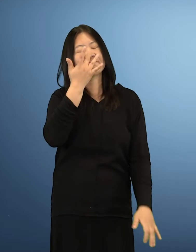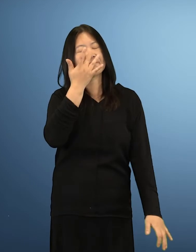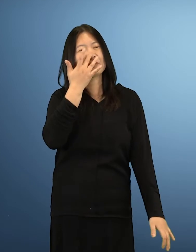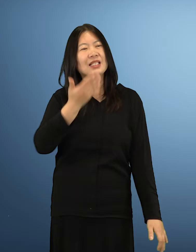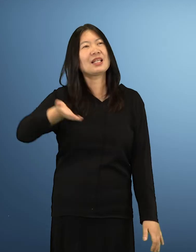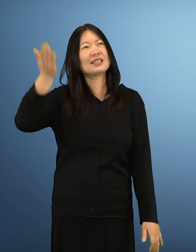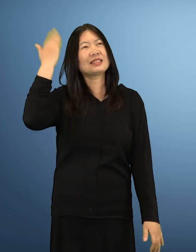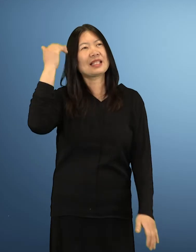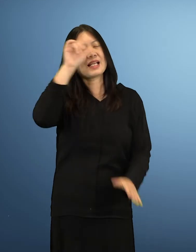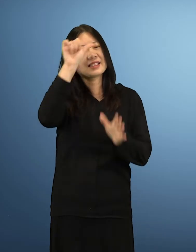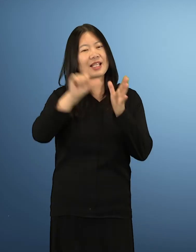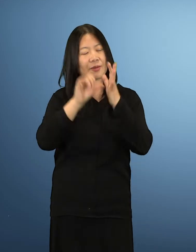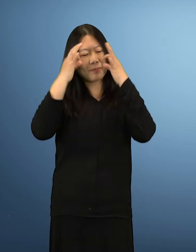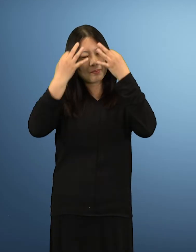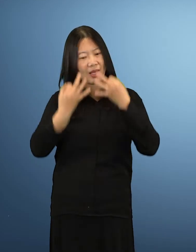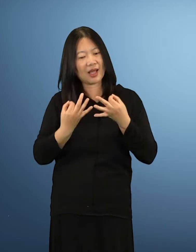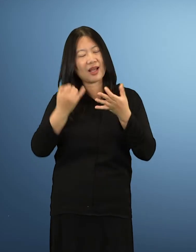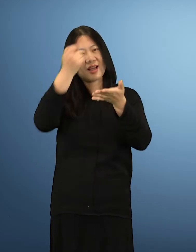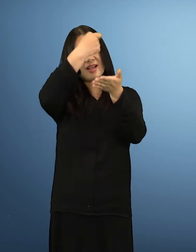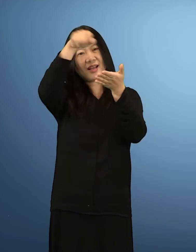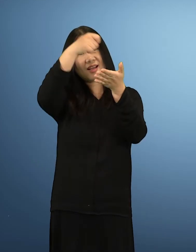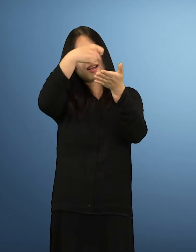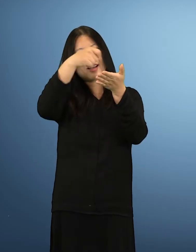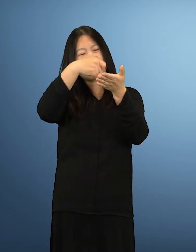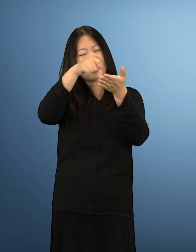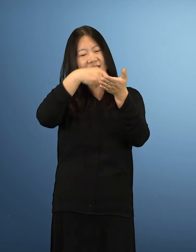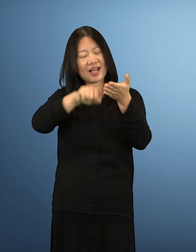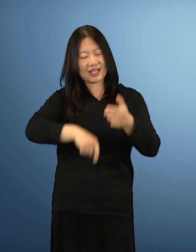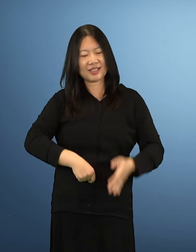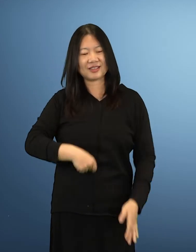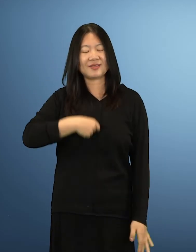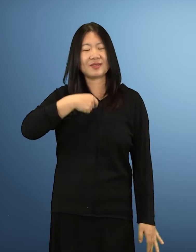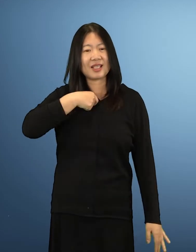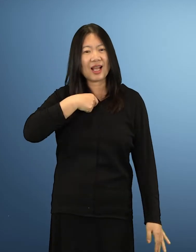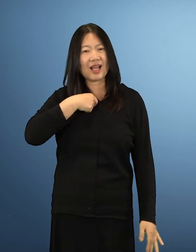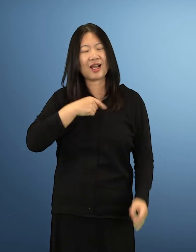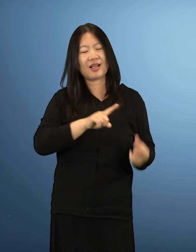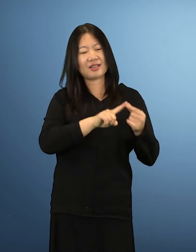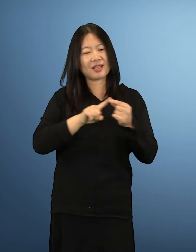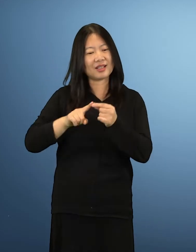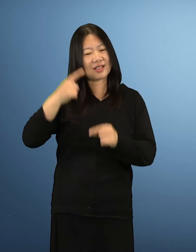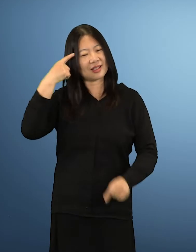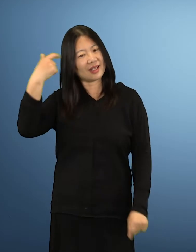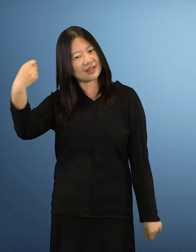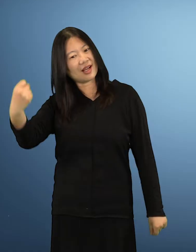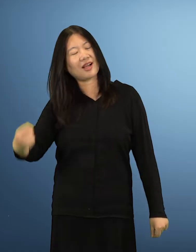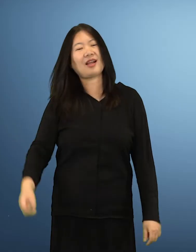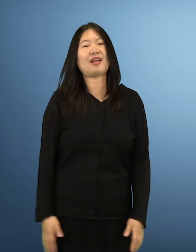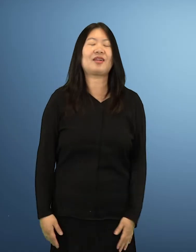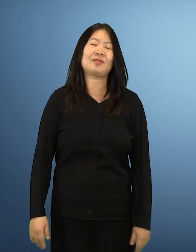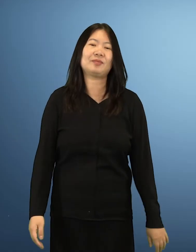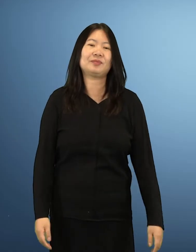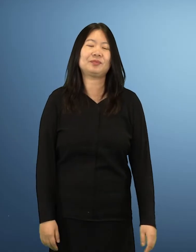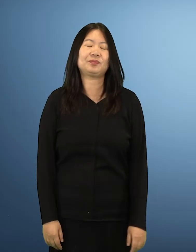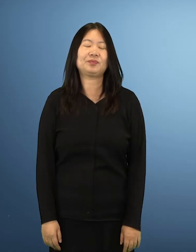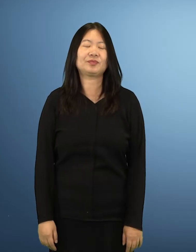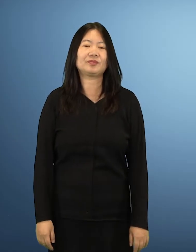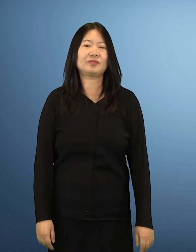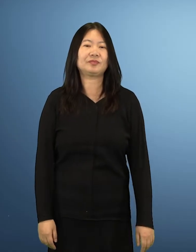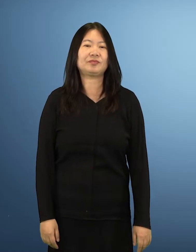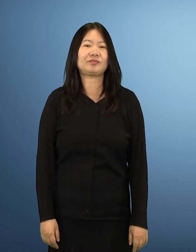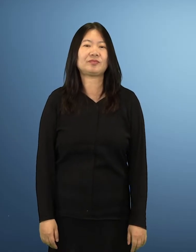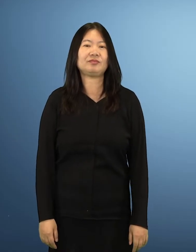인생을 반추하면서 써내려간 아주 진솔한 가사라고 생각을 합니다.